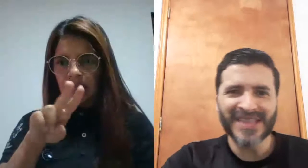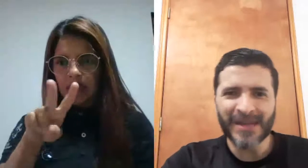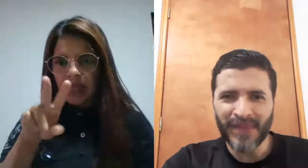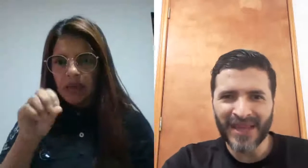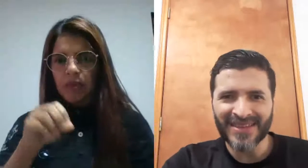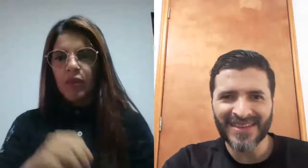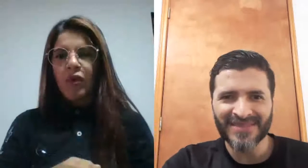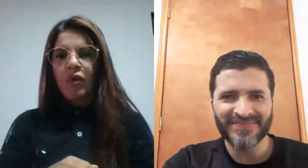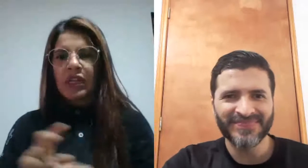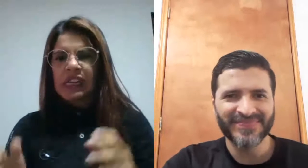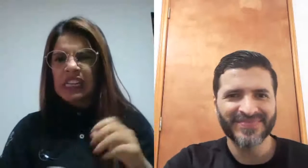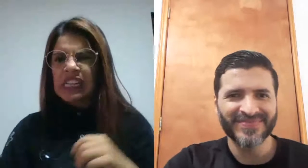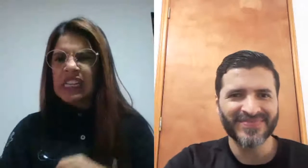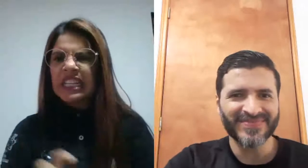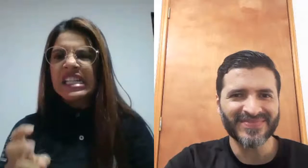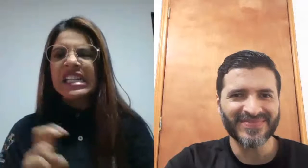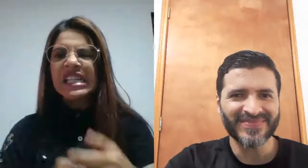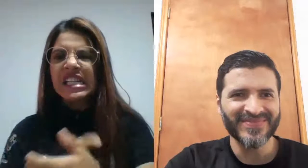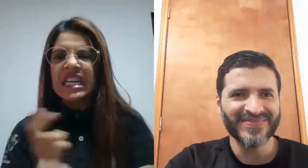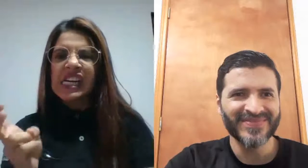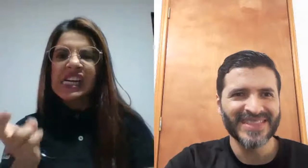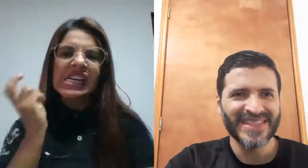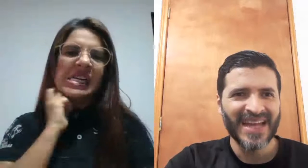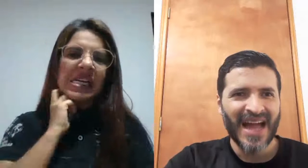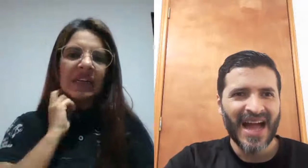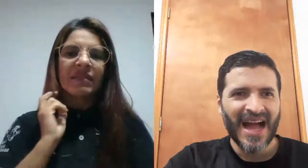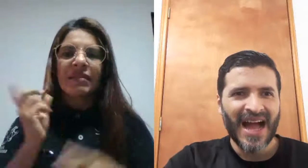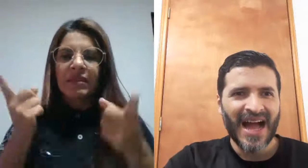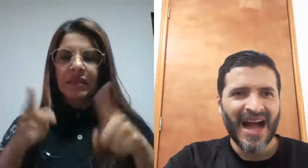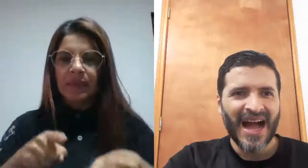y una serpiente.